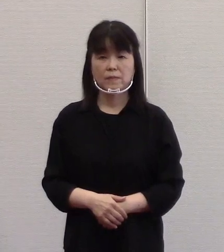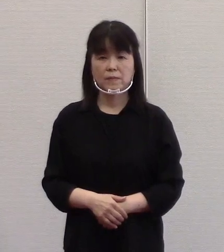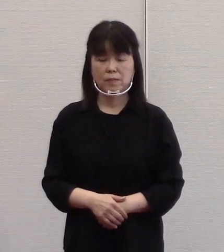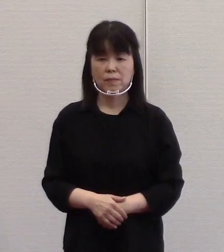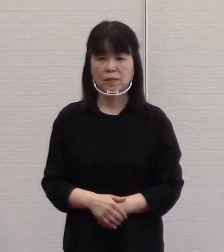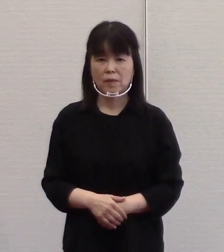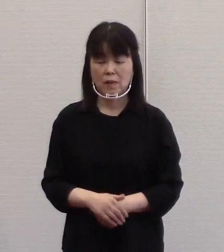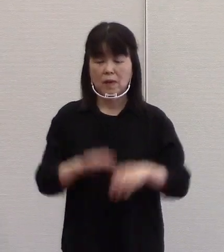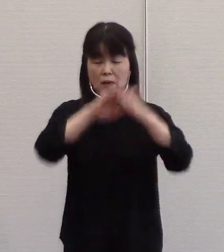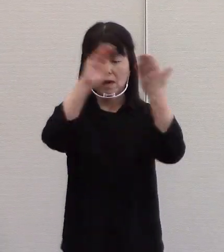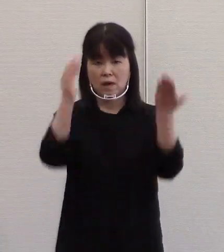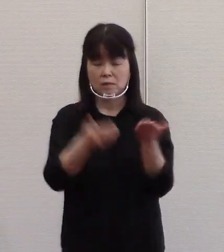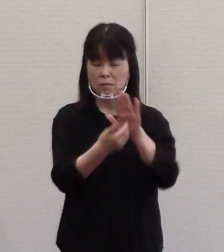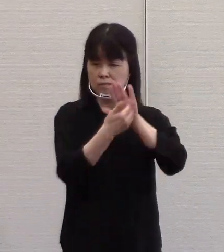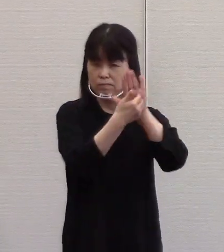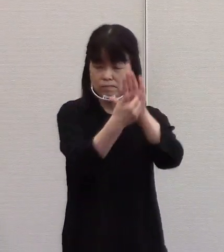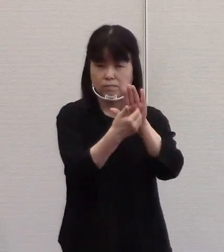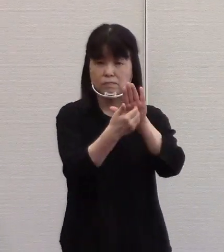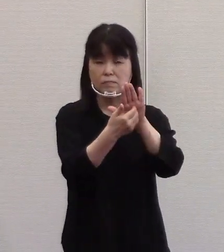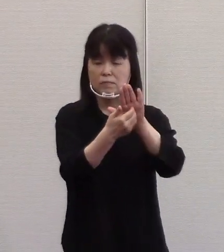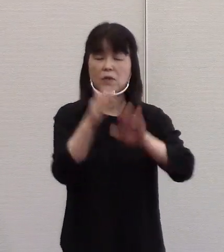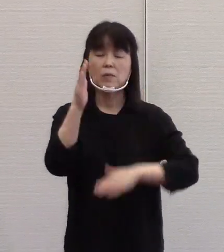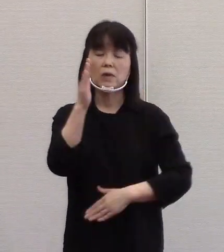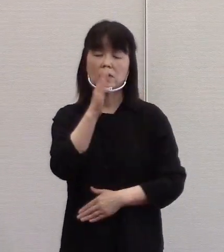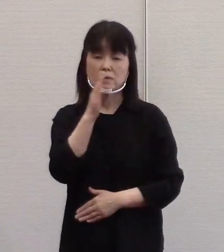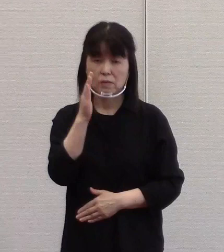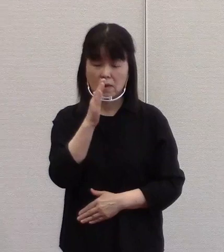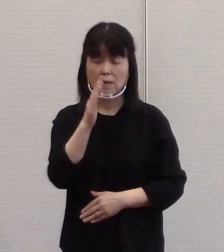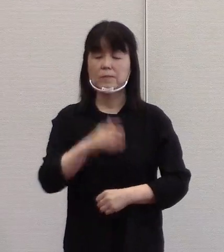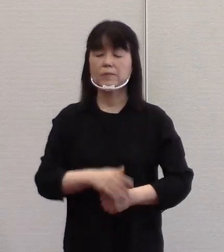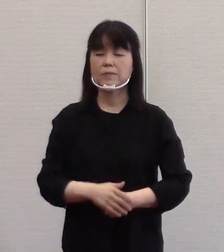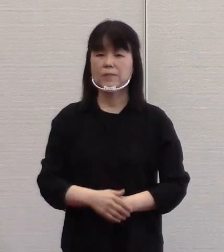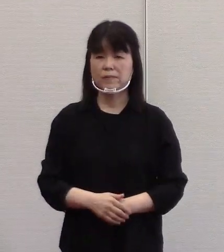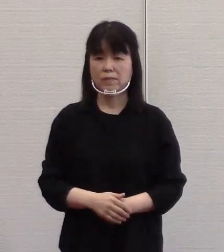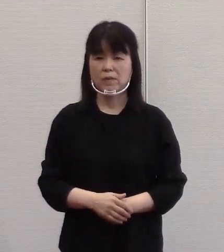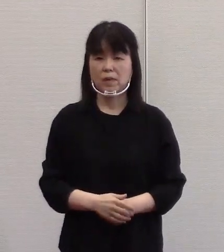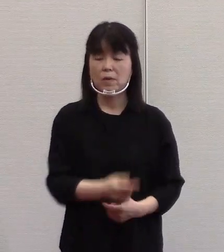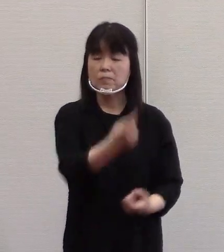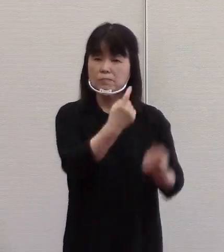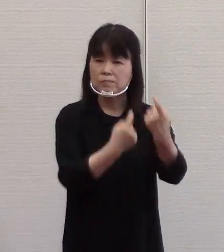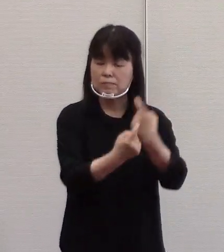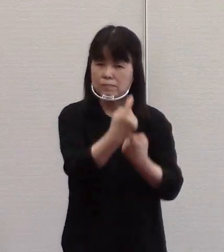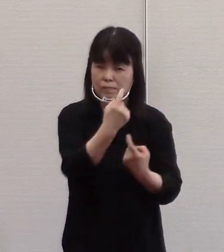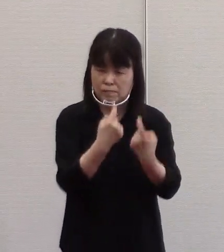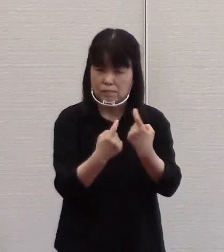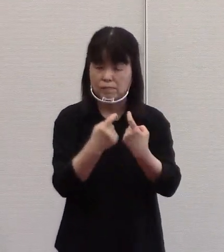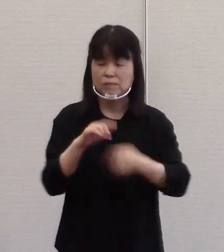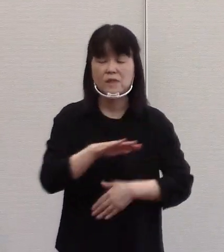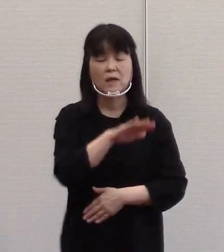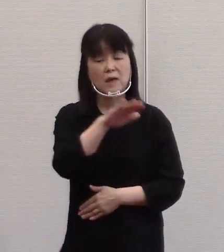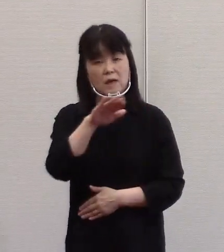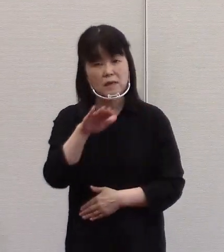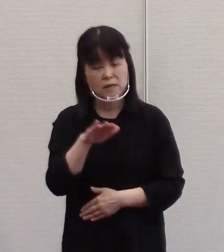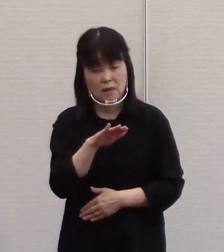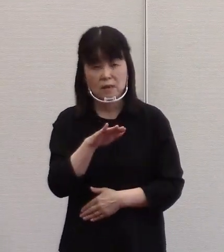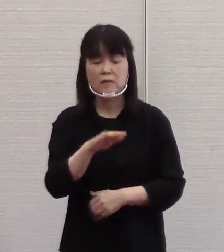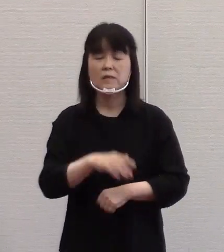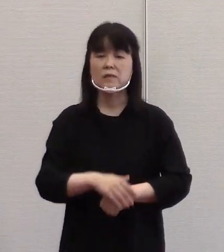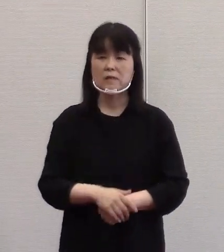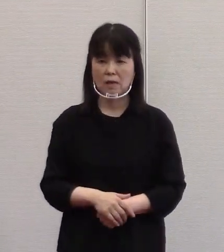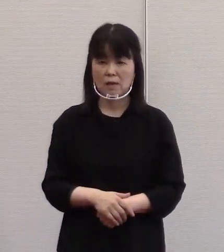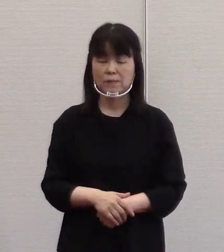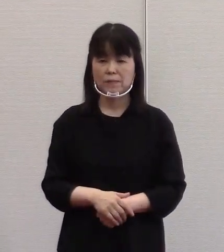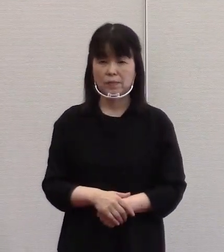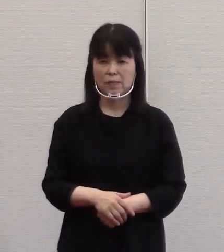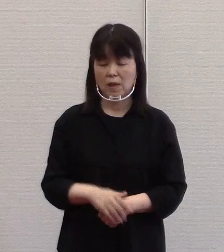シャットアウトという話ではなくて、そのまあお越しになる皆さんがそれぞれのエリアでその自